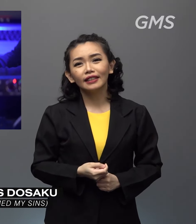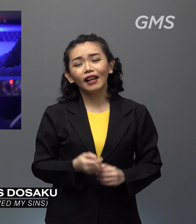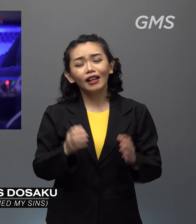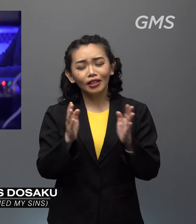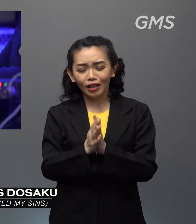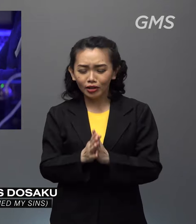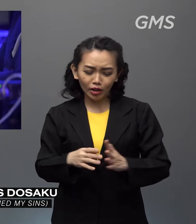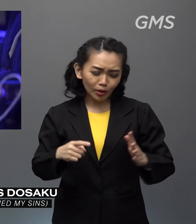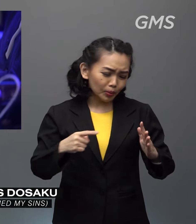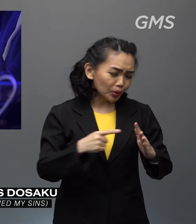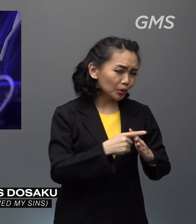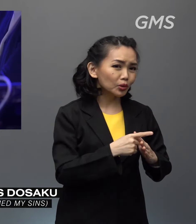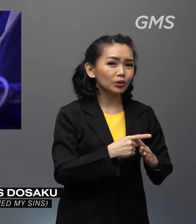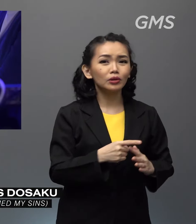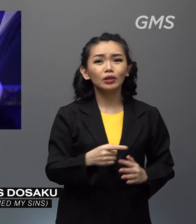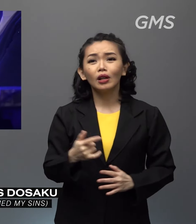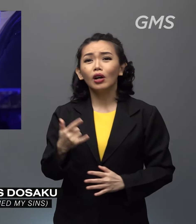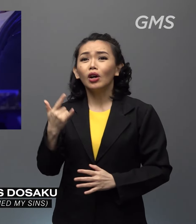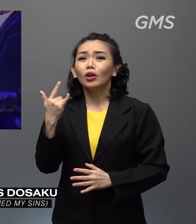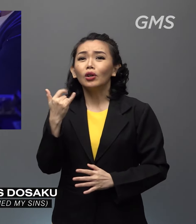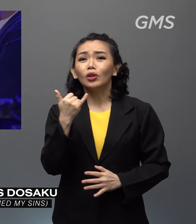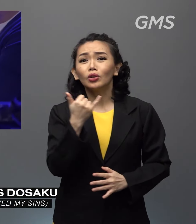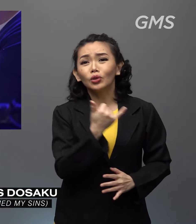dan tebus dosaku.